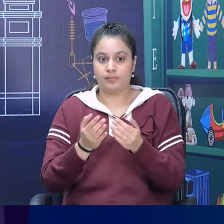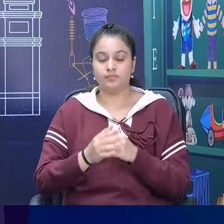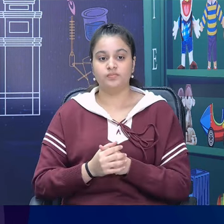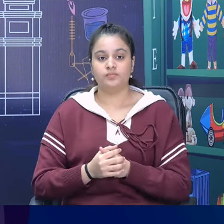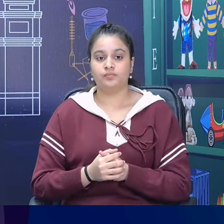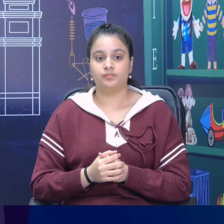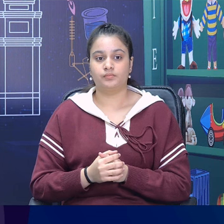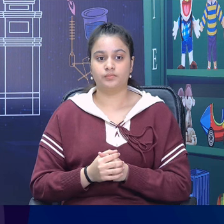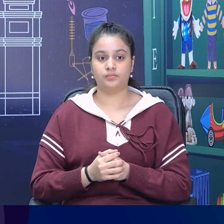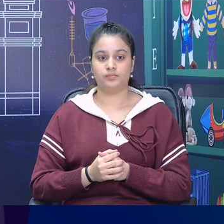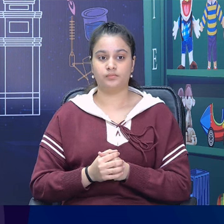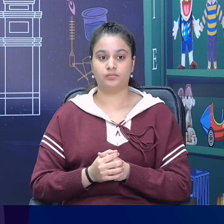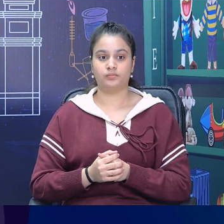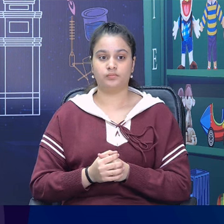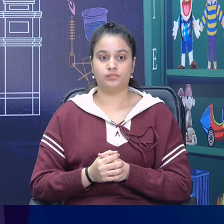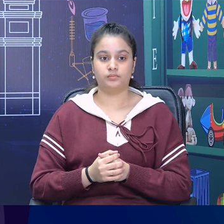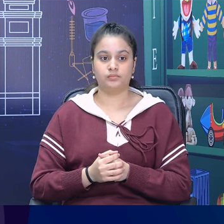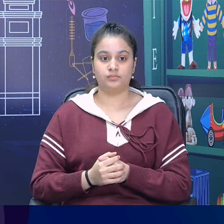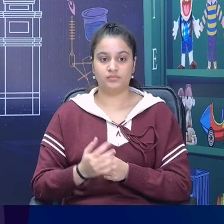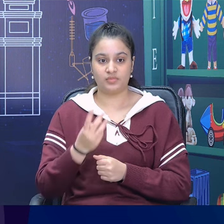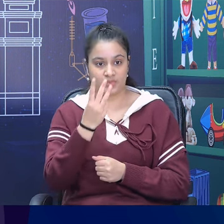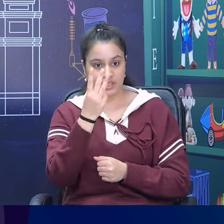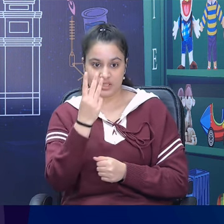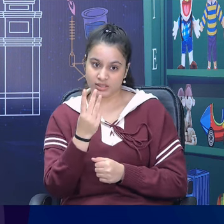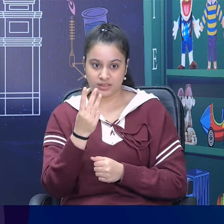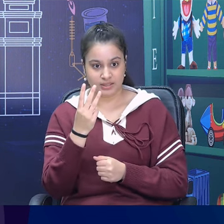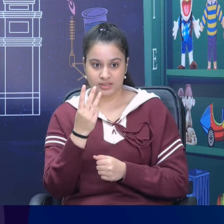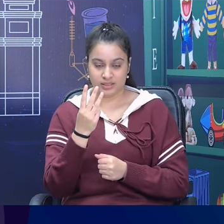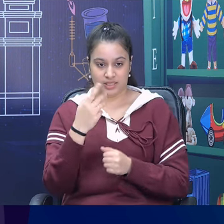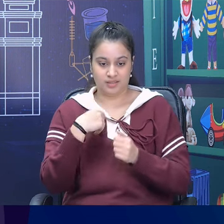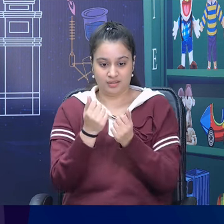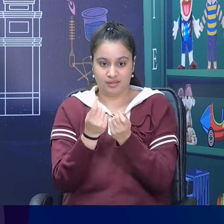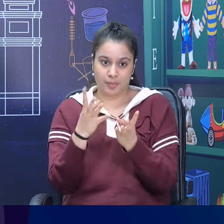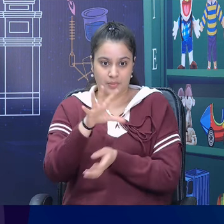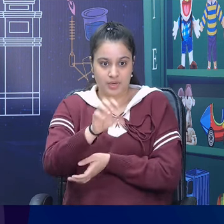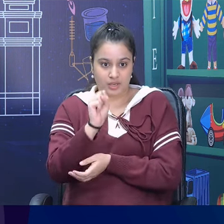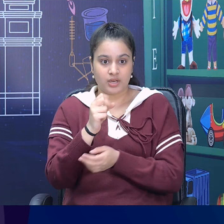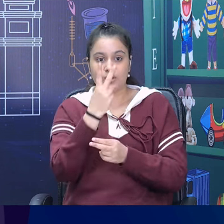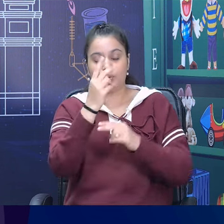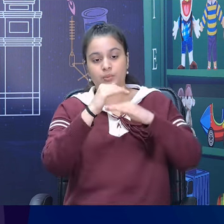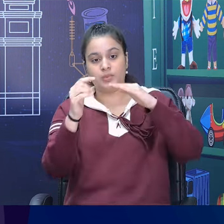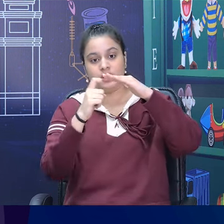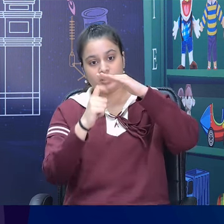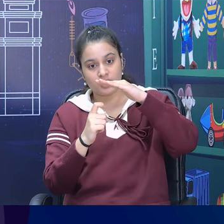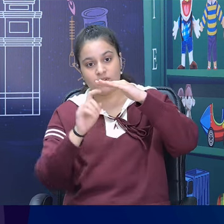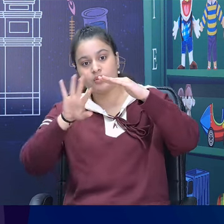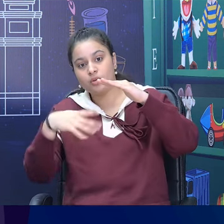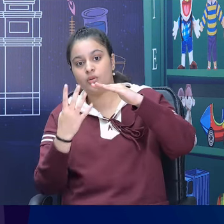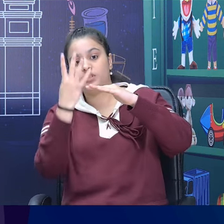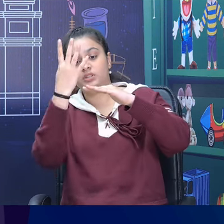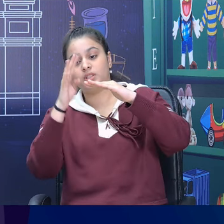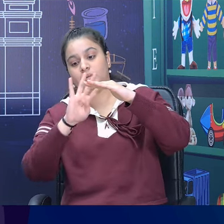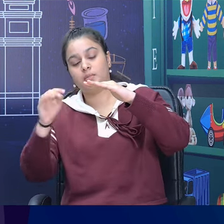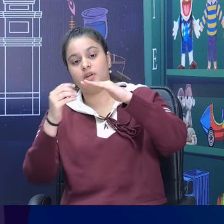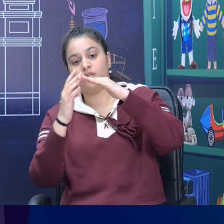कि जैसे हम अ तीन रेशनल नंबर हमें फाइंड आउट करने हैं 2/7 एंड 3/4 के बीच